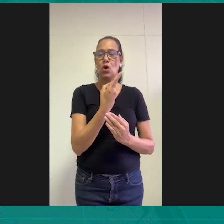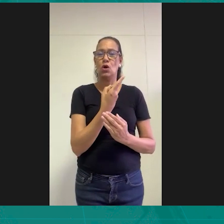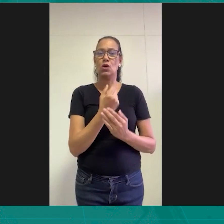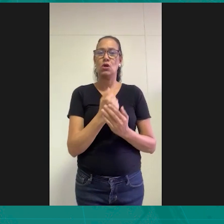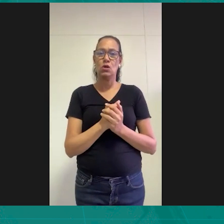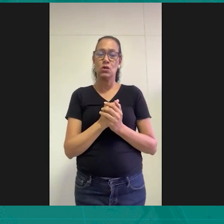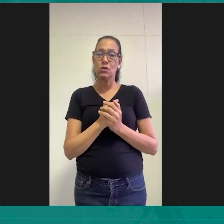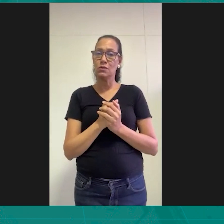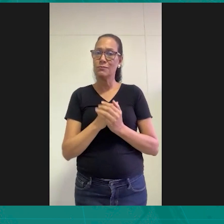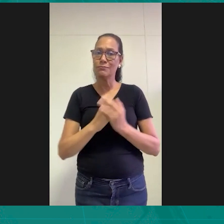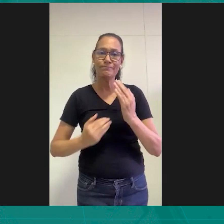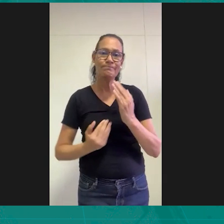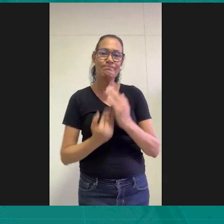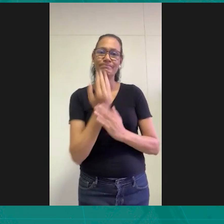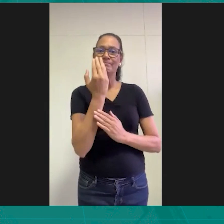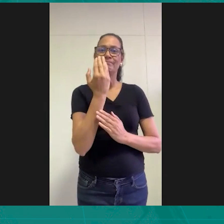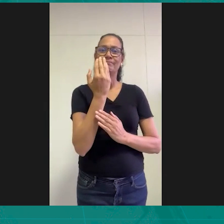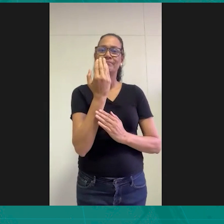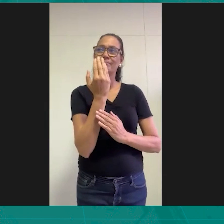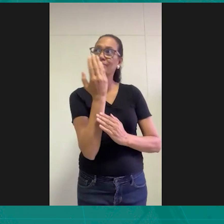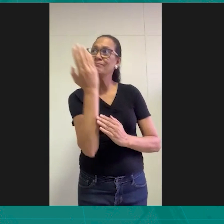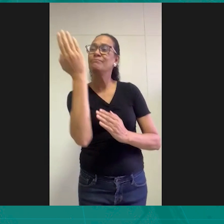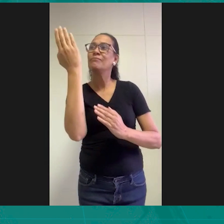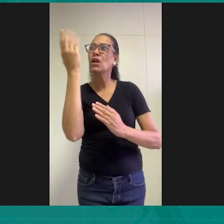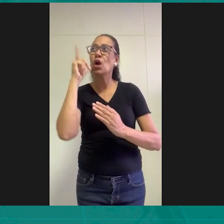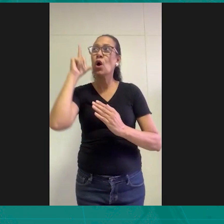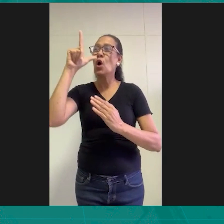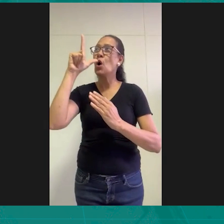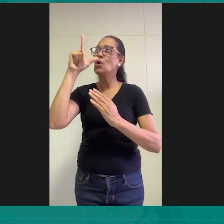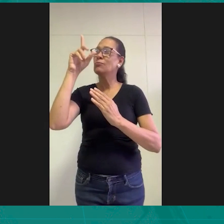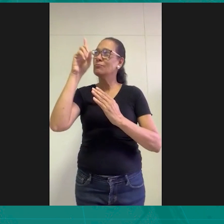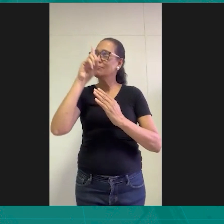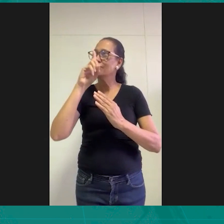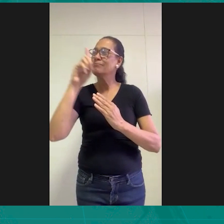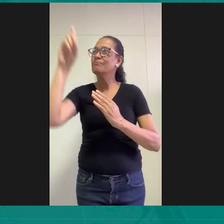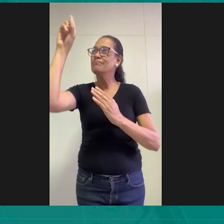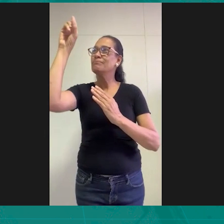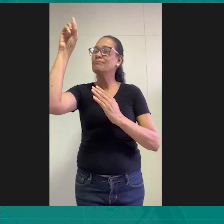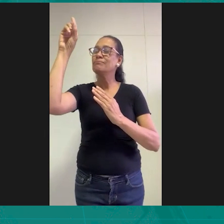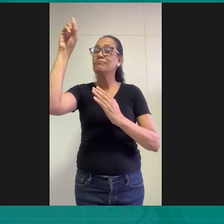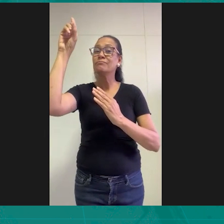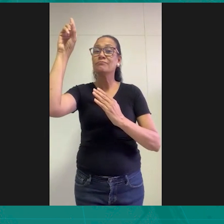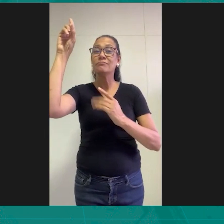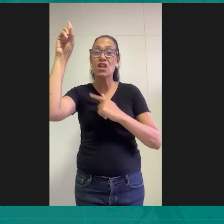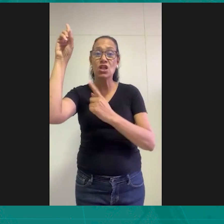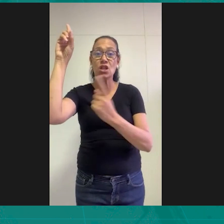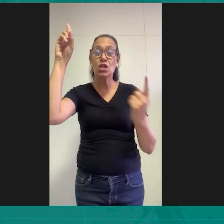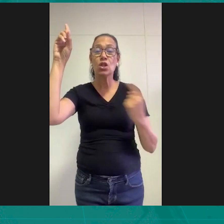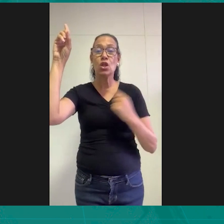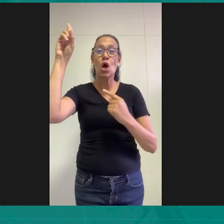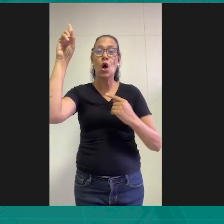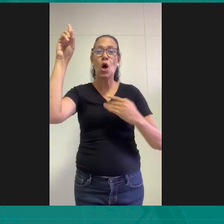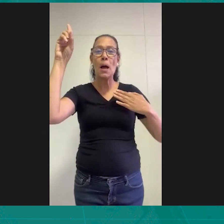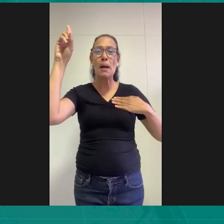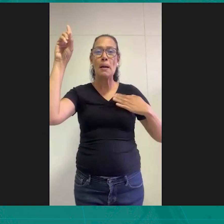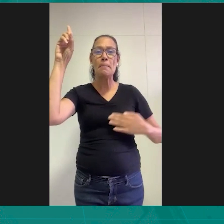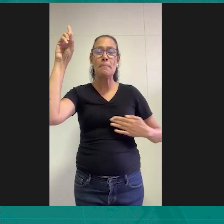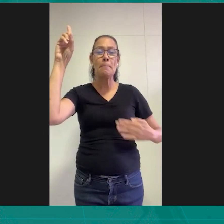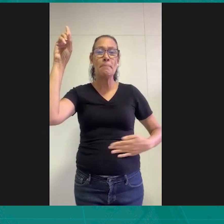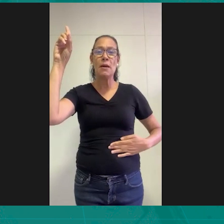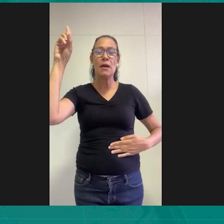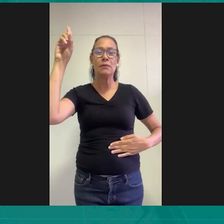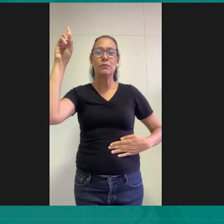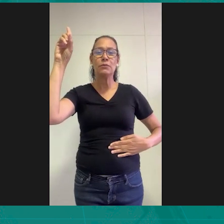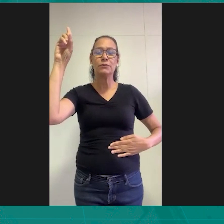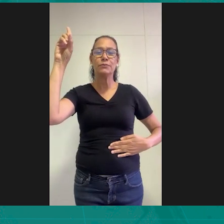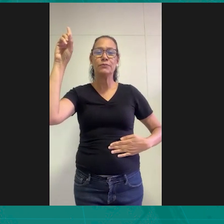Deus, e fazer de nós, irmãos, membro do corpo de Cristo, para a habitação